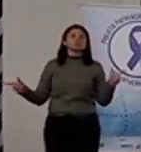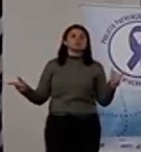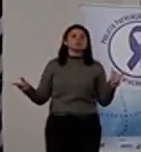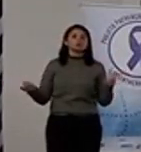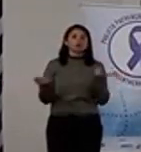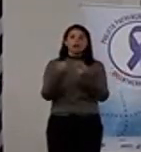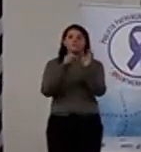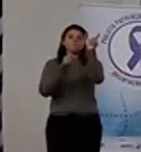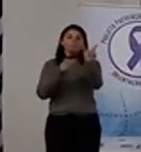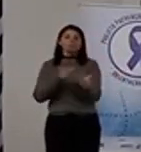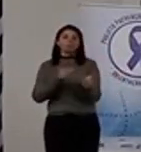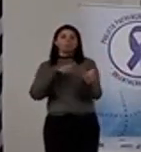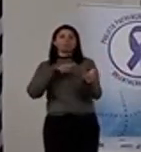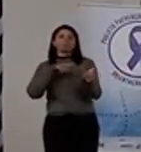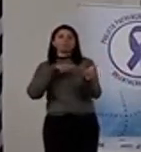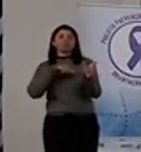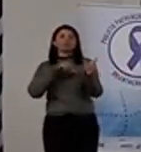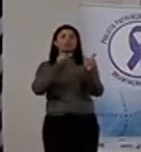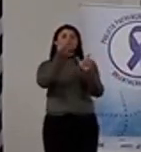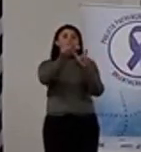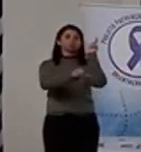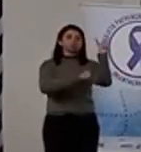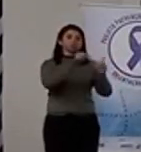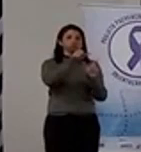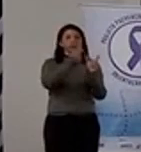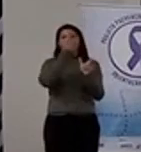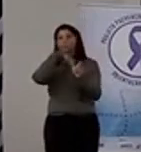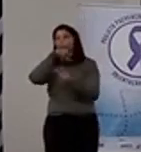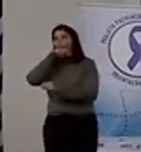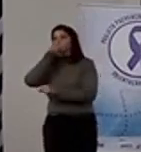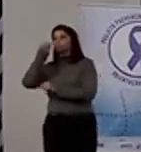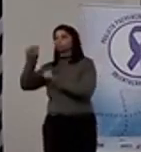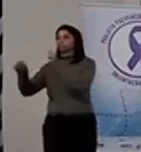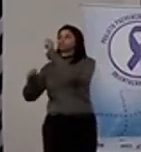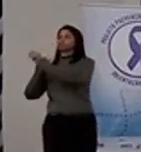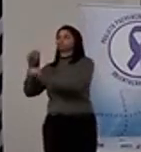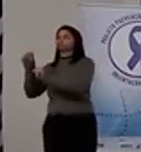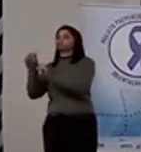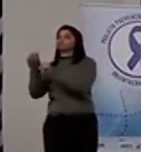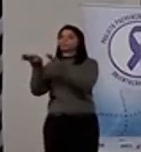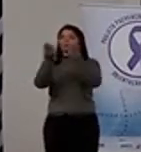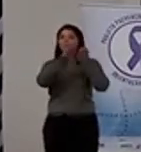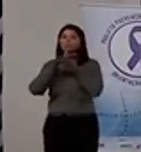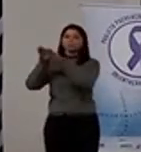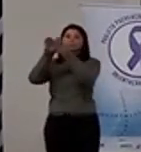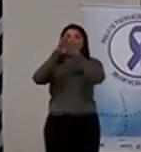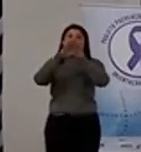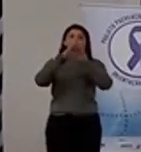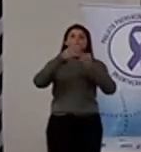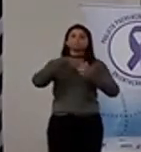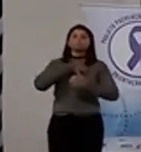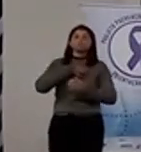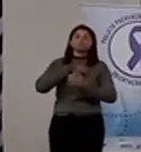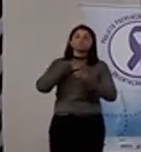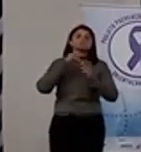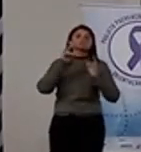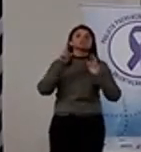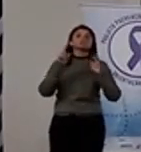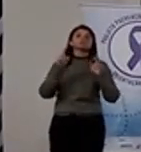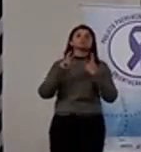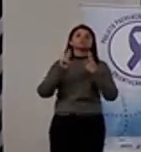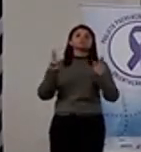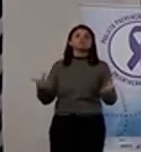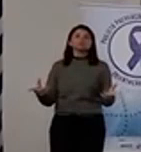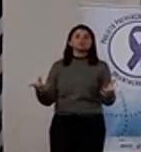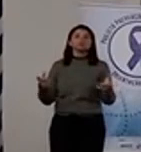tem a mesma mutação do seu pai ou da sua mãe, ou do seu irmão, que você vai ter os mesmos sintomas que ele. Um exemplo disso é a porfiria aguda, que